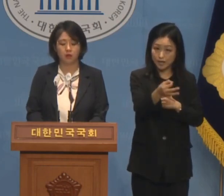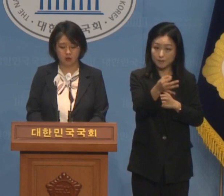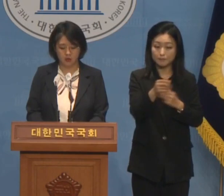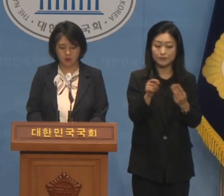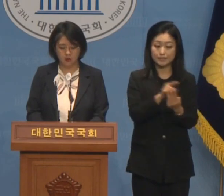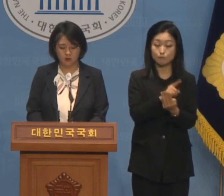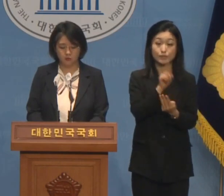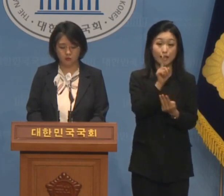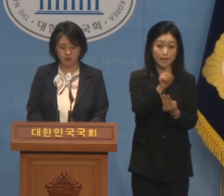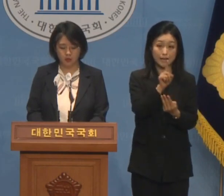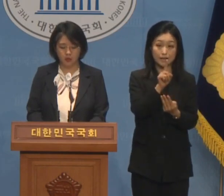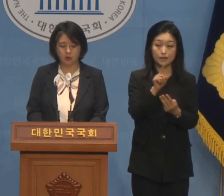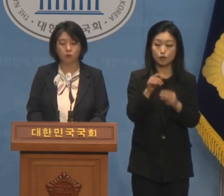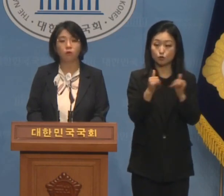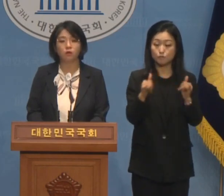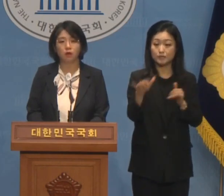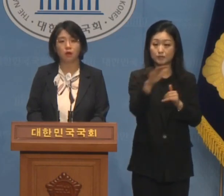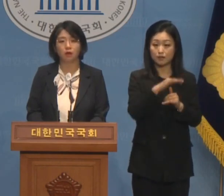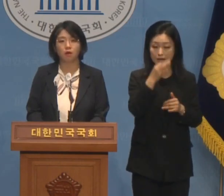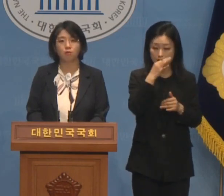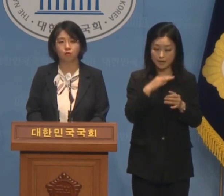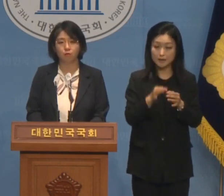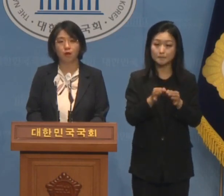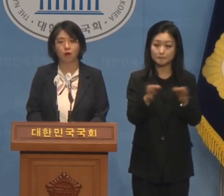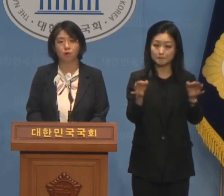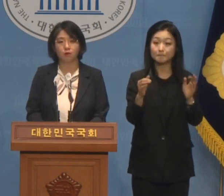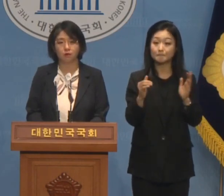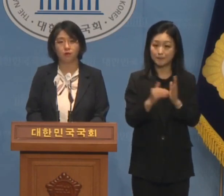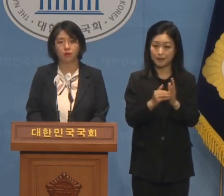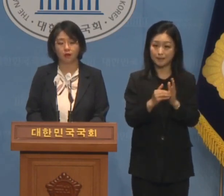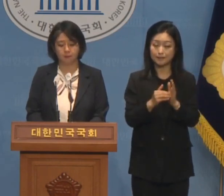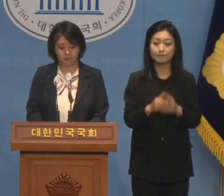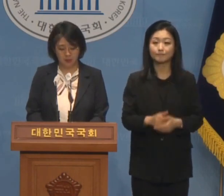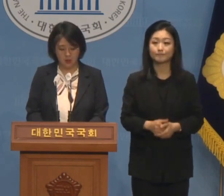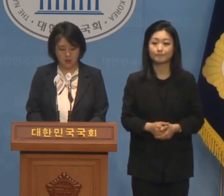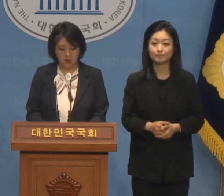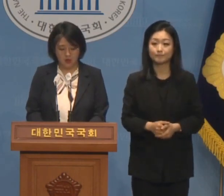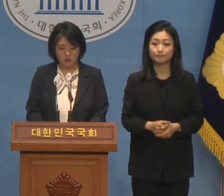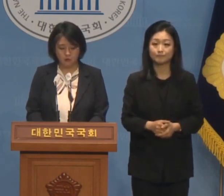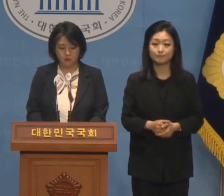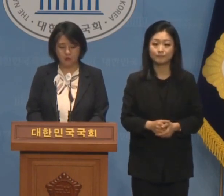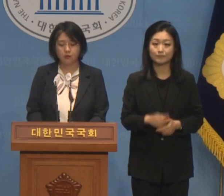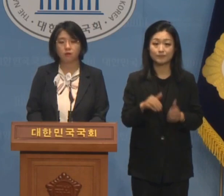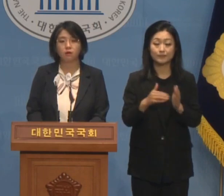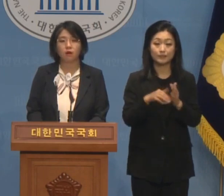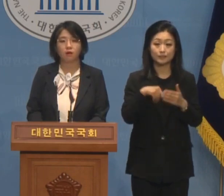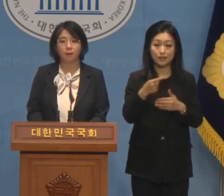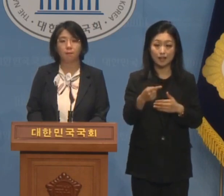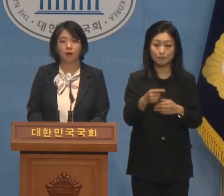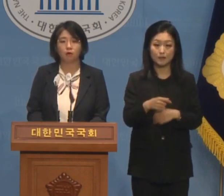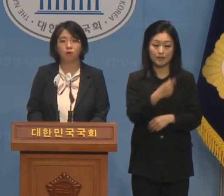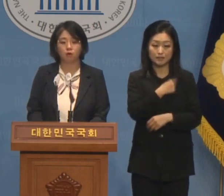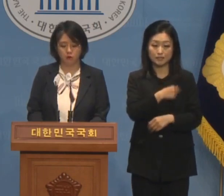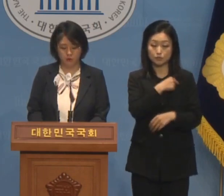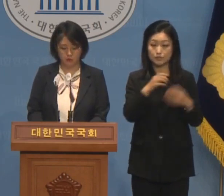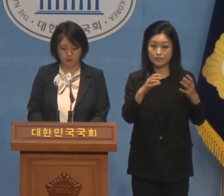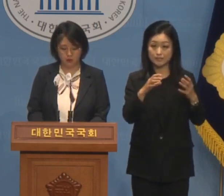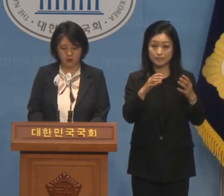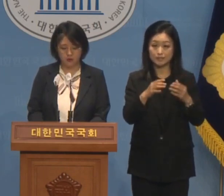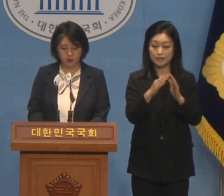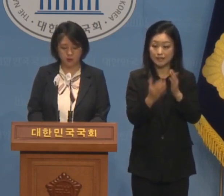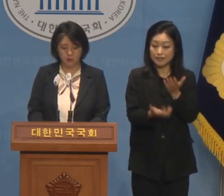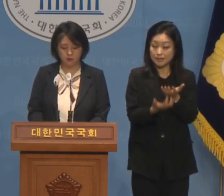3분의 1을 전 국민에게 동등하게 분배하고 있습니다. 이후 스위스의 난방용